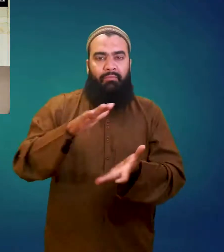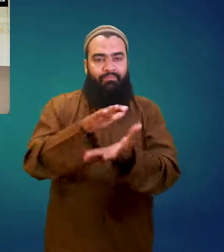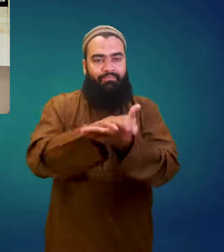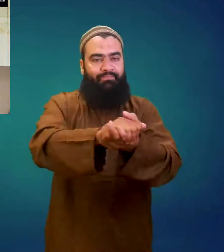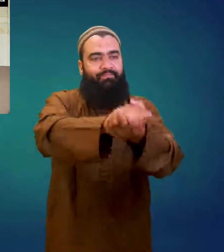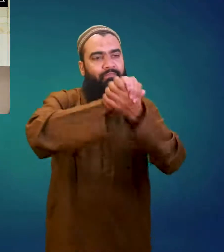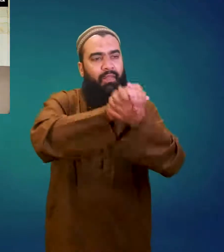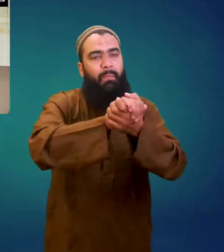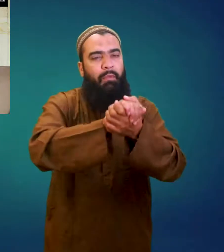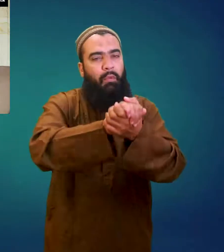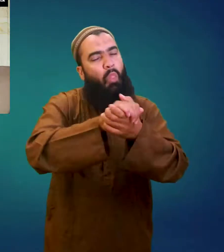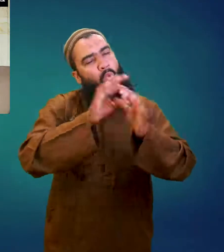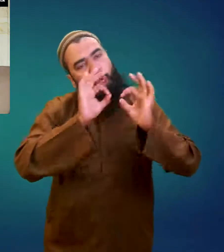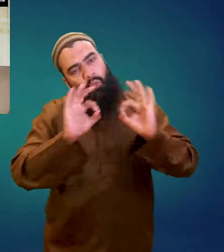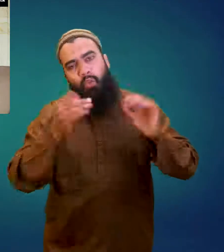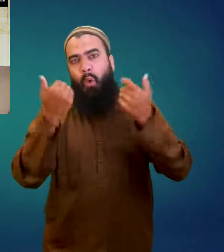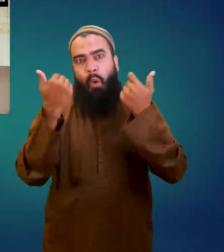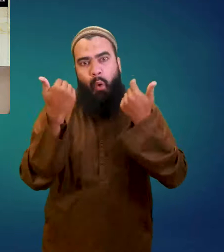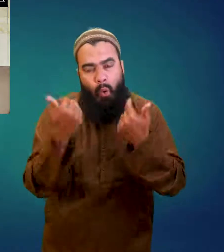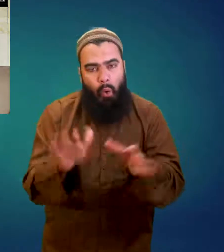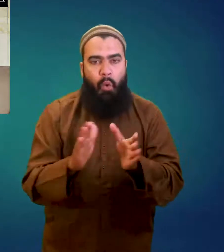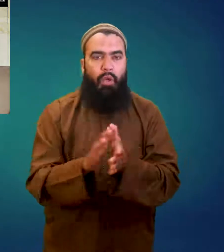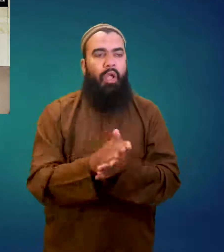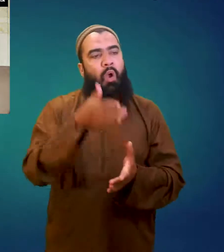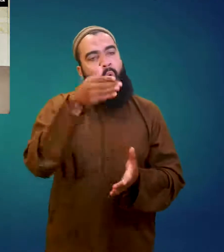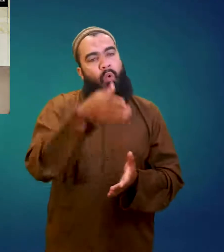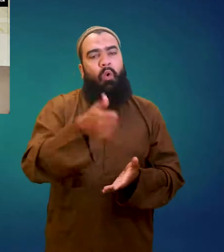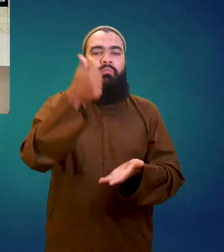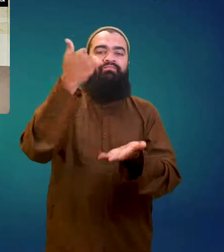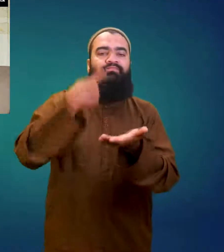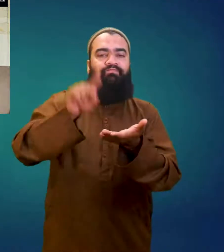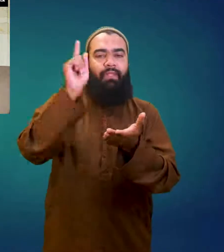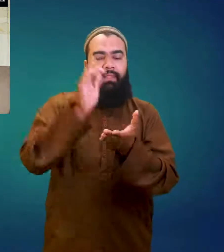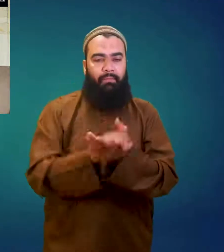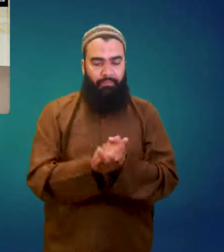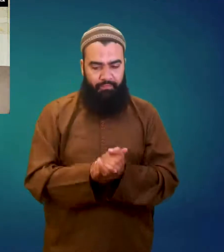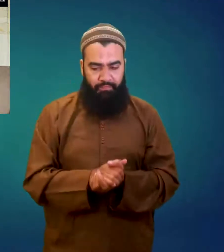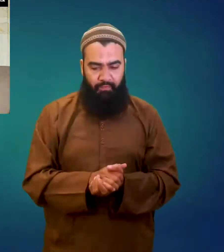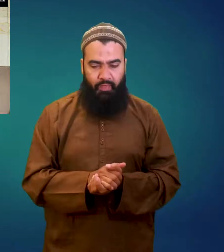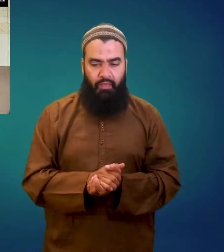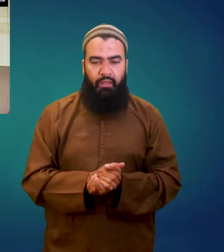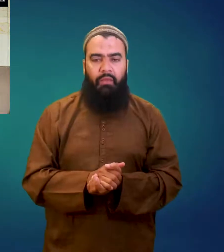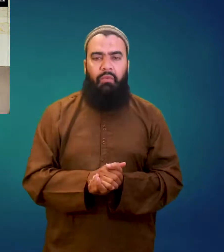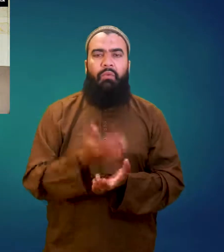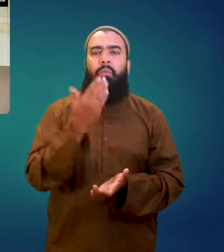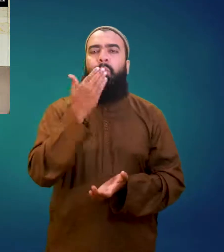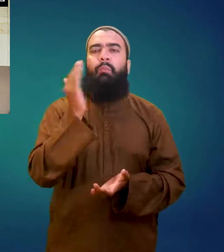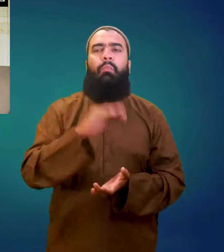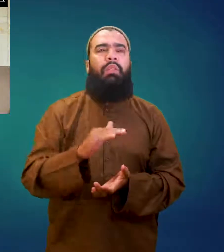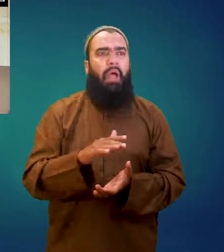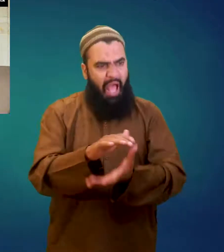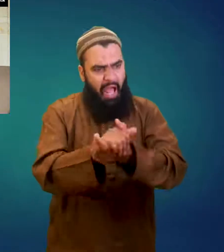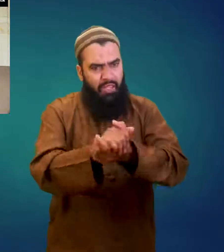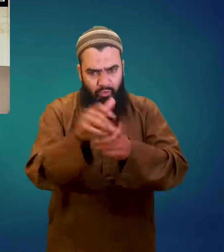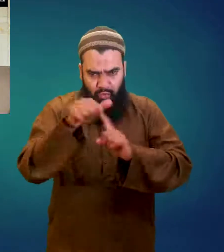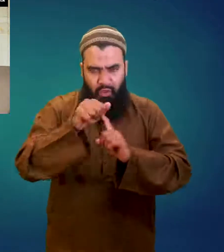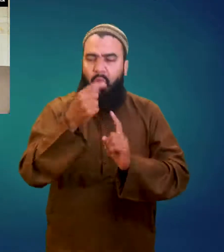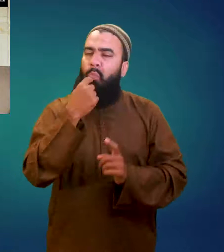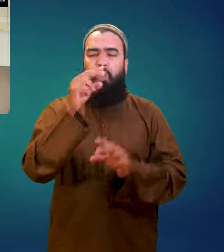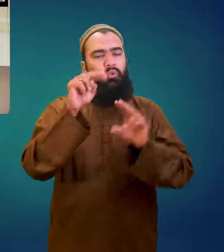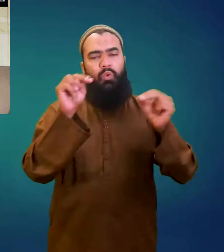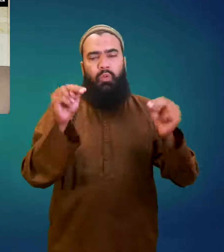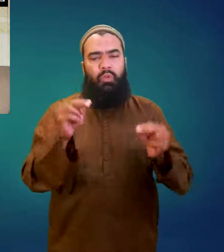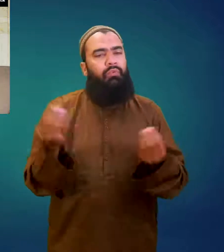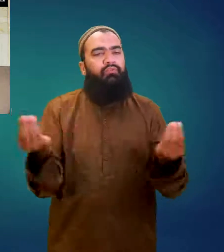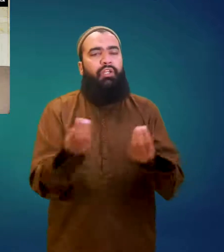پر ہاتھ رکھ کر عہد کرتے ہیں، بیعت لیتے ہیں، اگرچہ یہ ہاتھ پر ہاتھ رکھنا ضروری نہیں